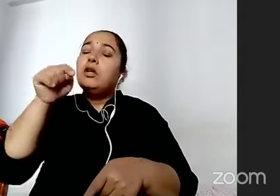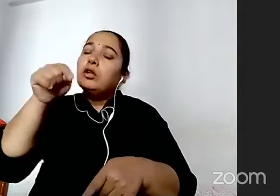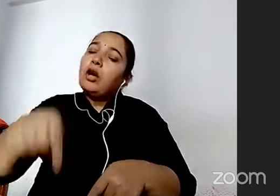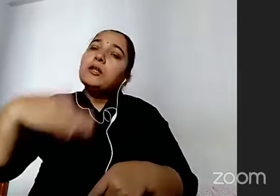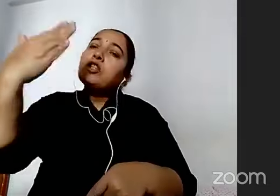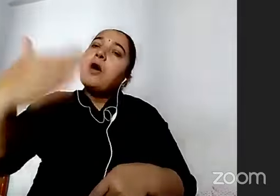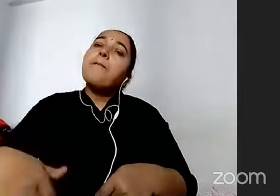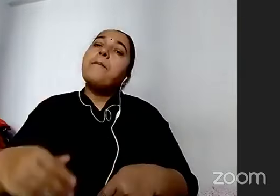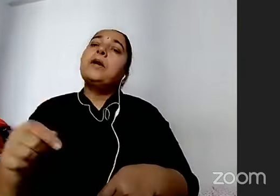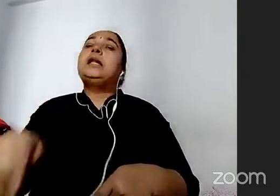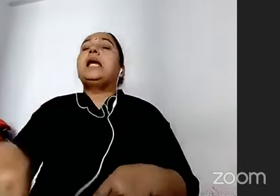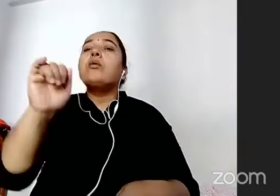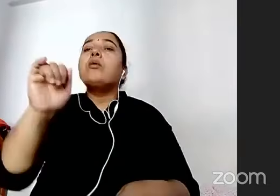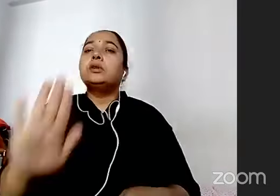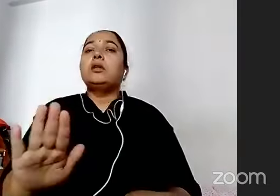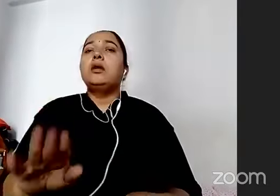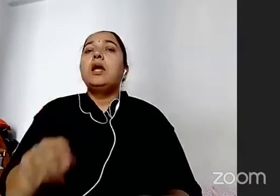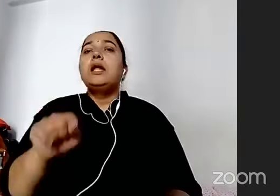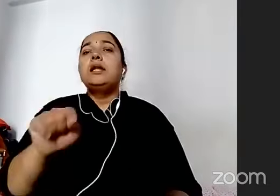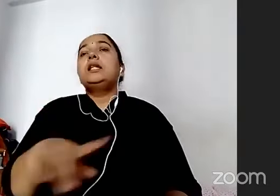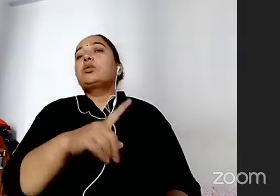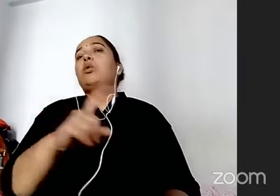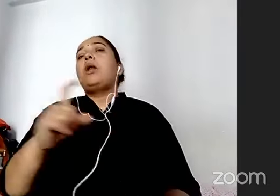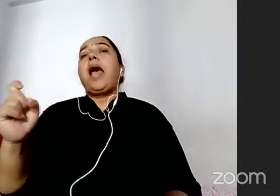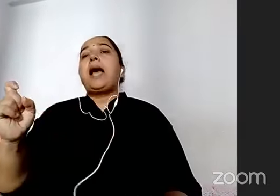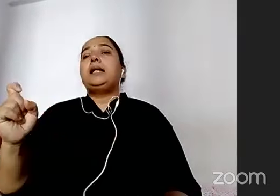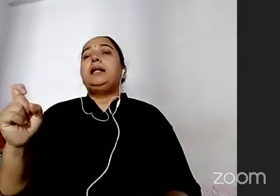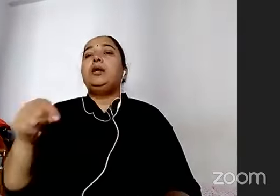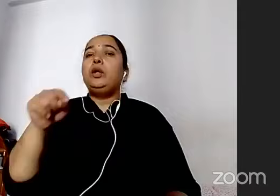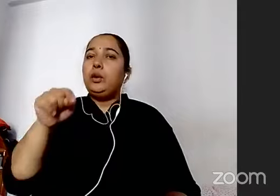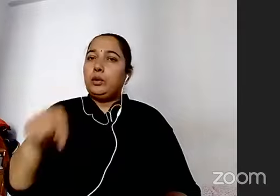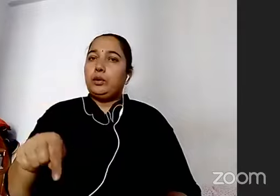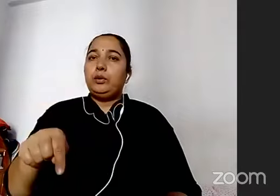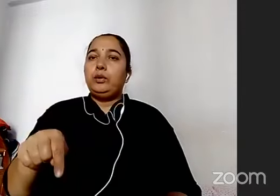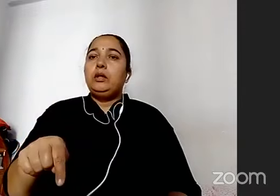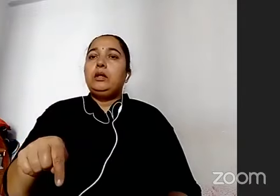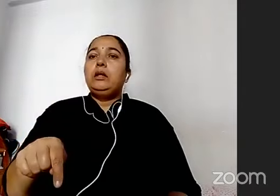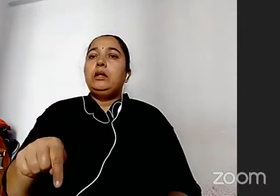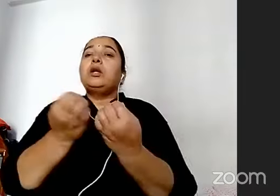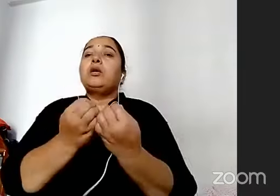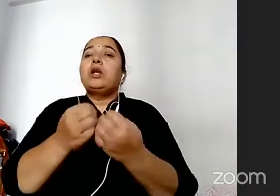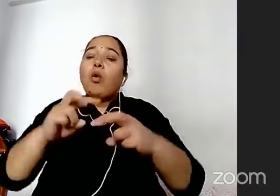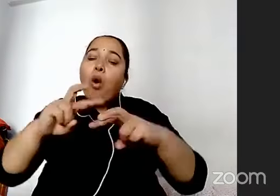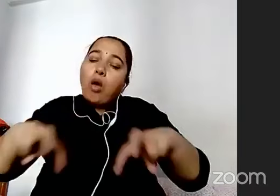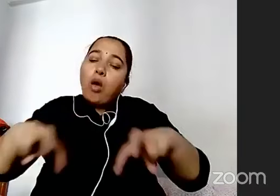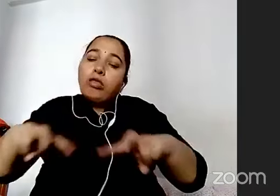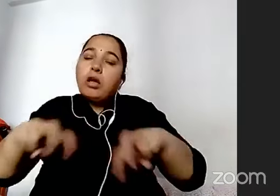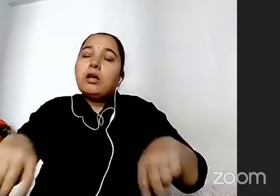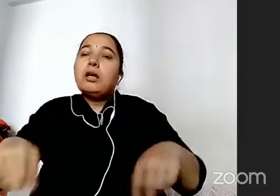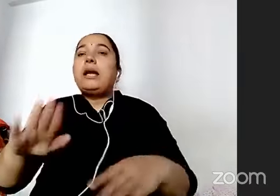चाहिँ यो जुन अहिले तपाईँहरूले गर्नुभएको अध्ययनलाई चाहिँ फेरि पनि चाहिनुपर्ने क्वालिटेटिभ स्टडी हो,